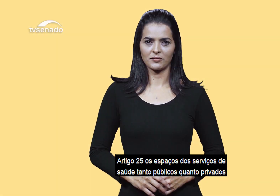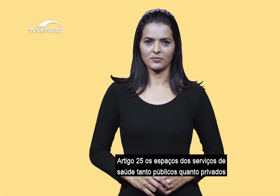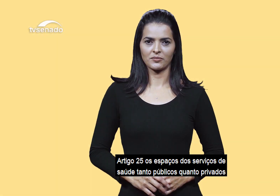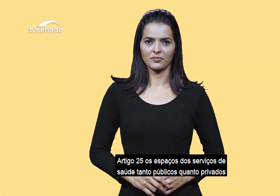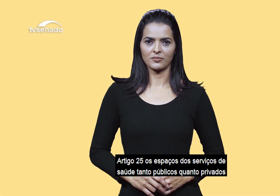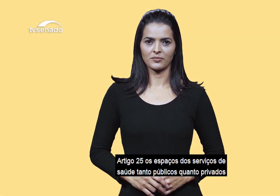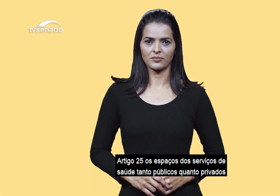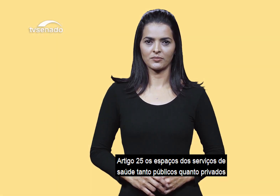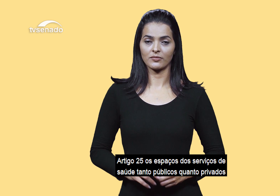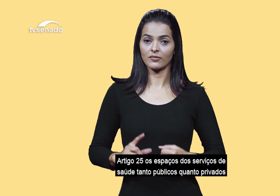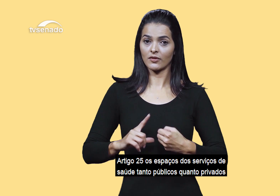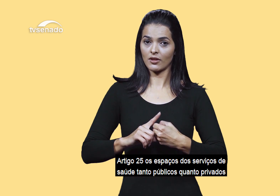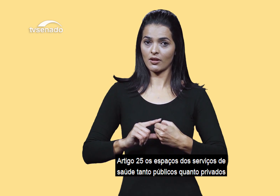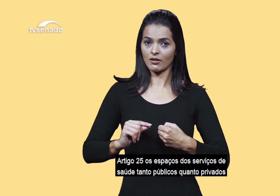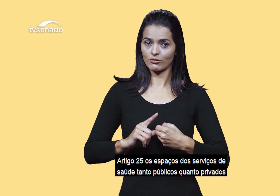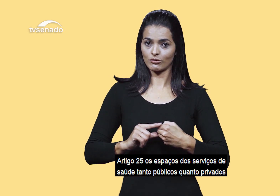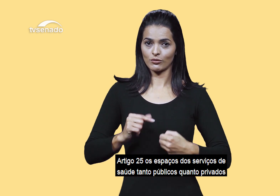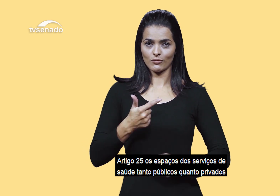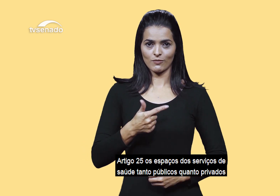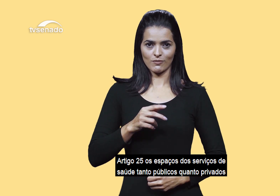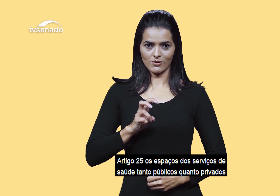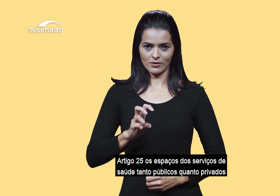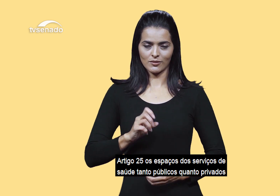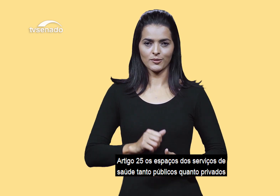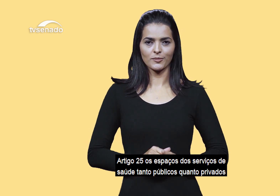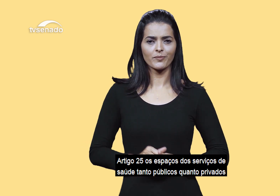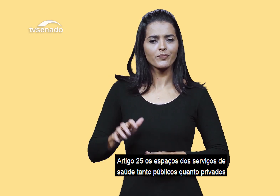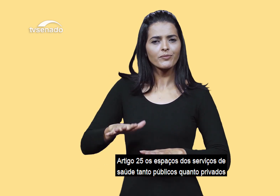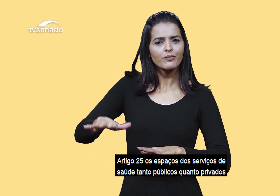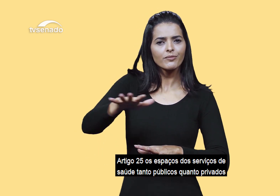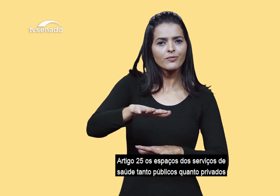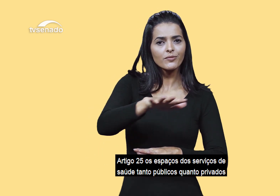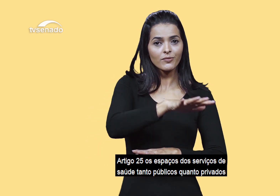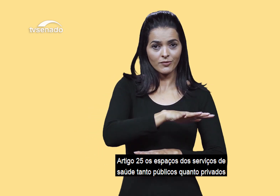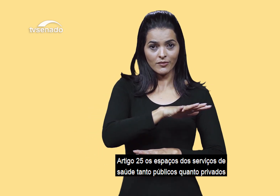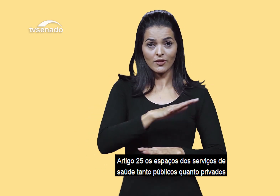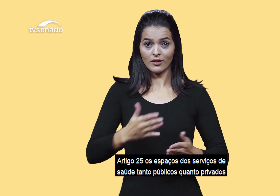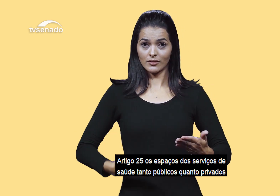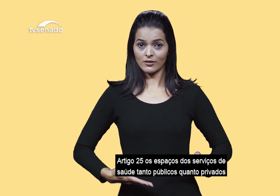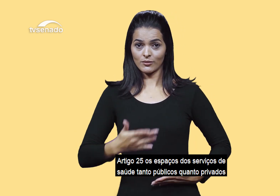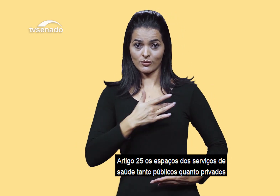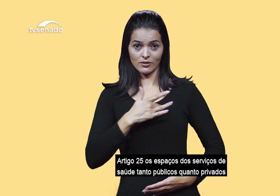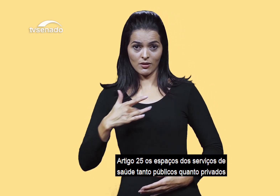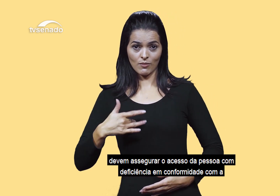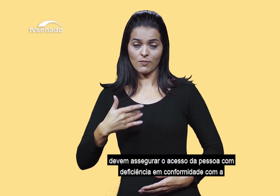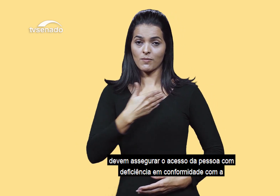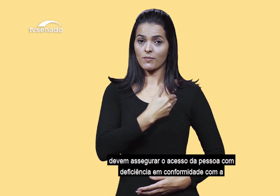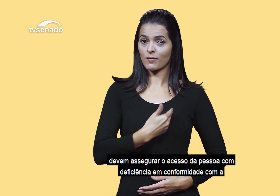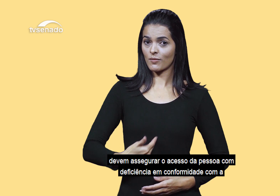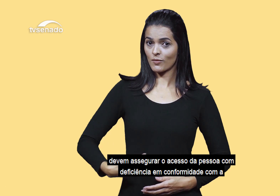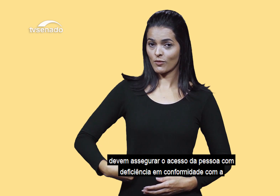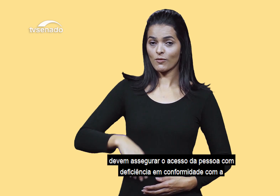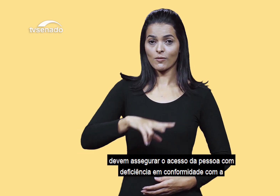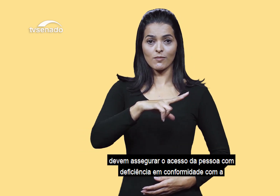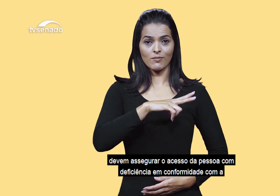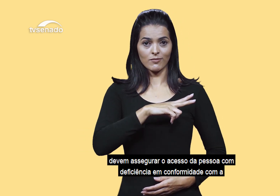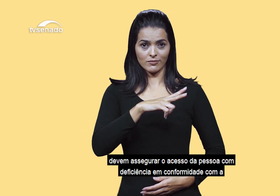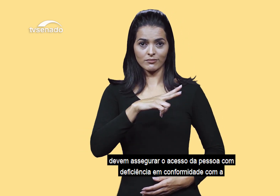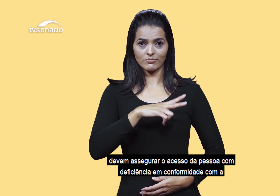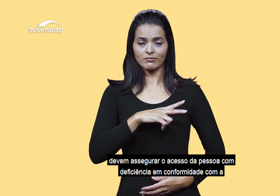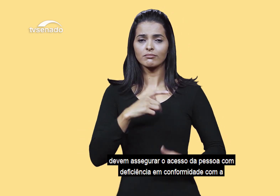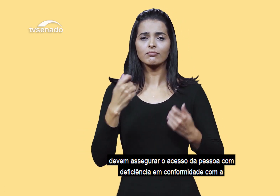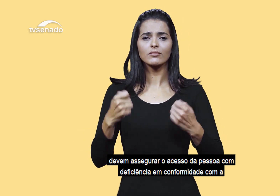Artigo 25. Os espaços dos serviços de saúde, tanto públicos quanto privados, devem